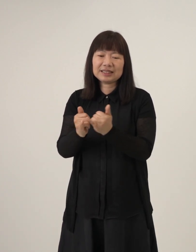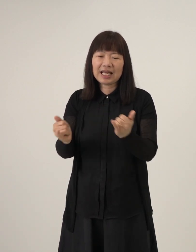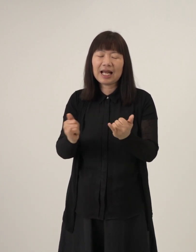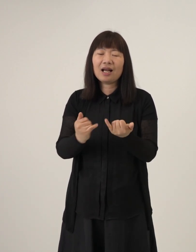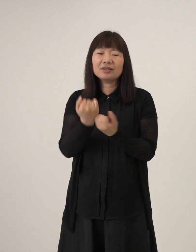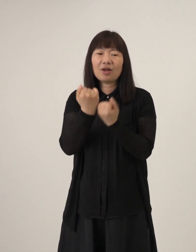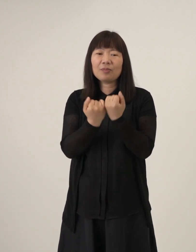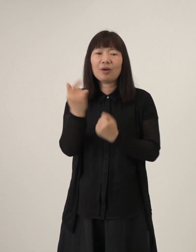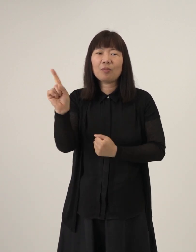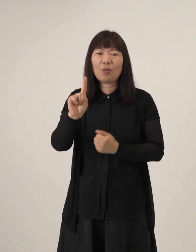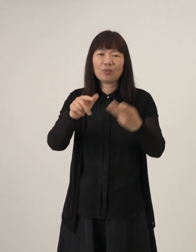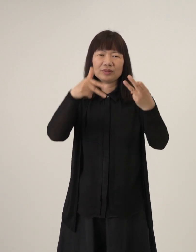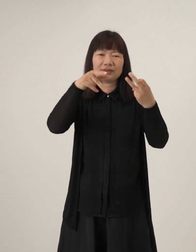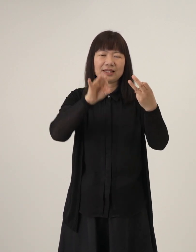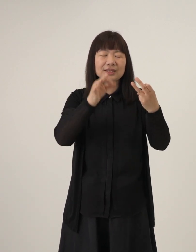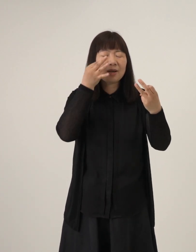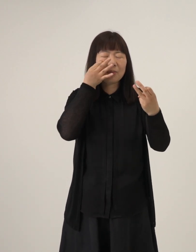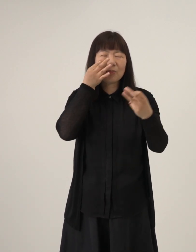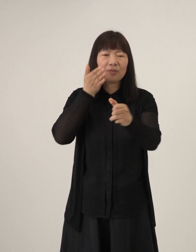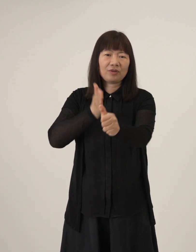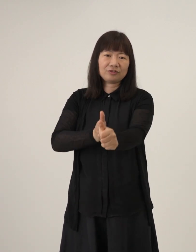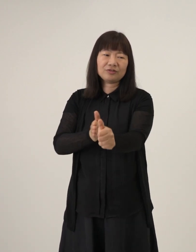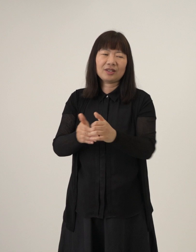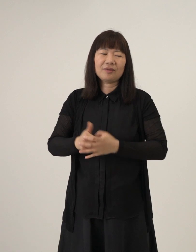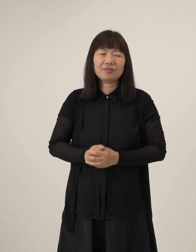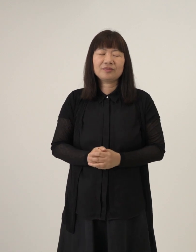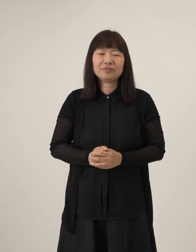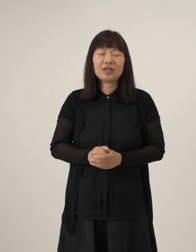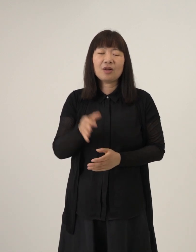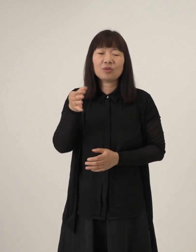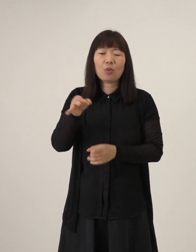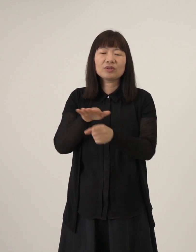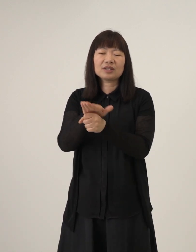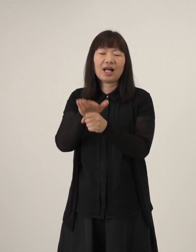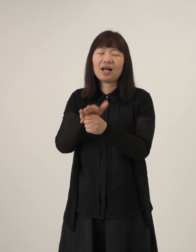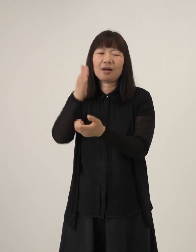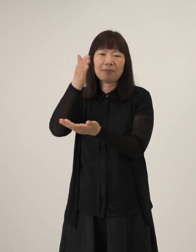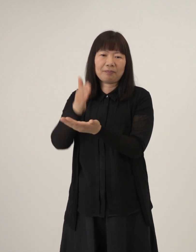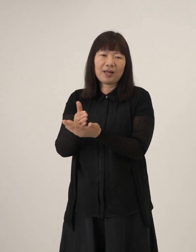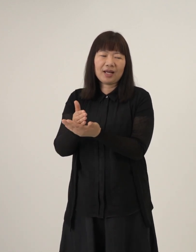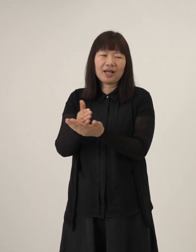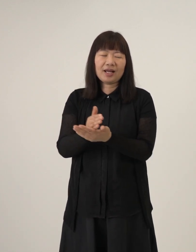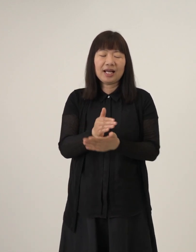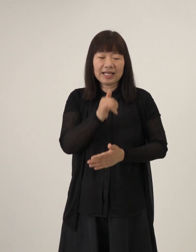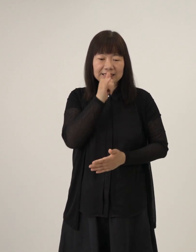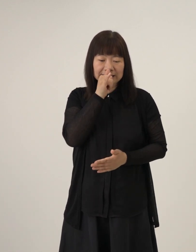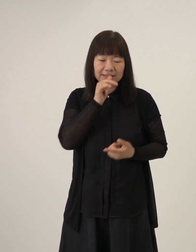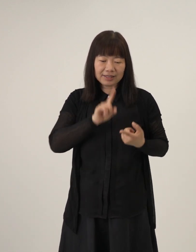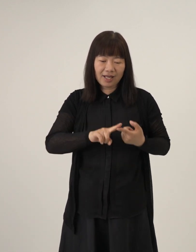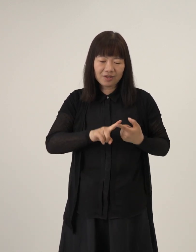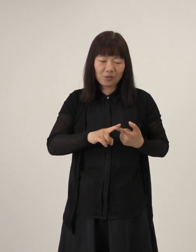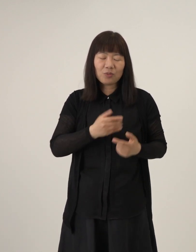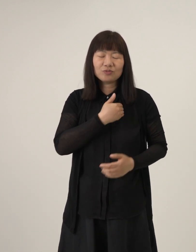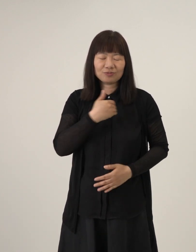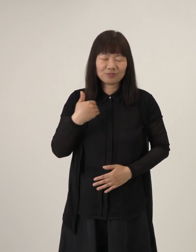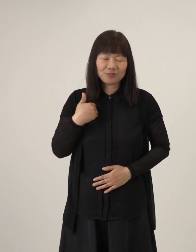설명했더라고요. 13장을 한번 볼까요? 돈을 사랑하지 말고 있는 바를 족한 줄로